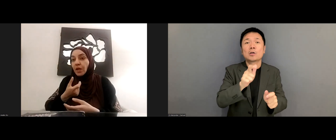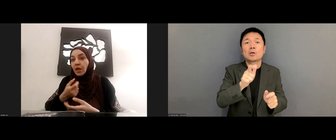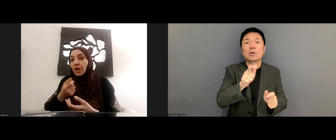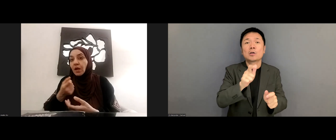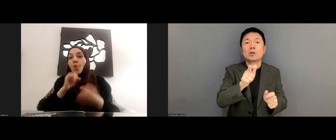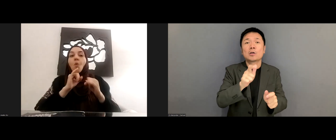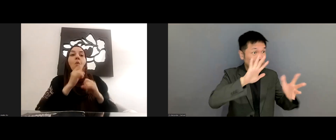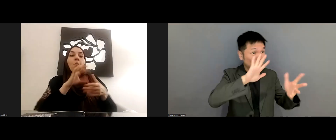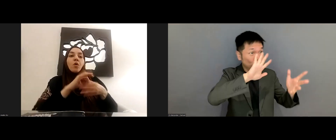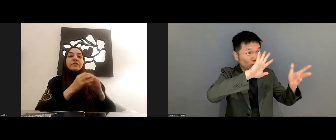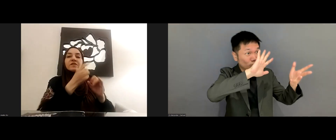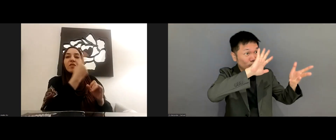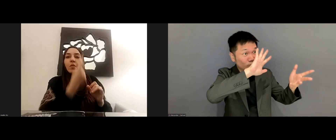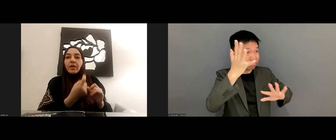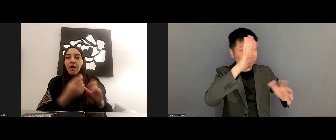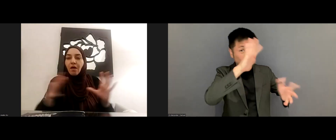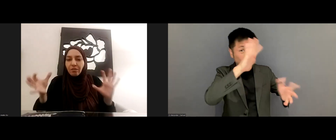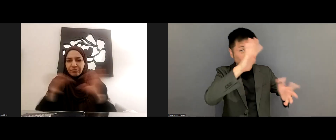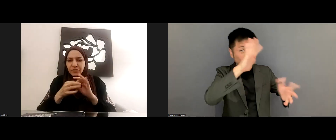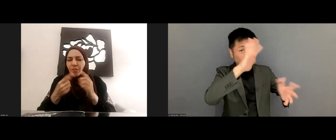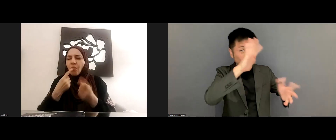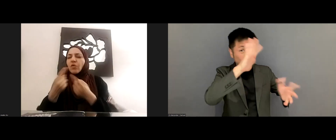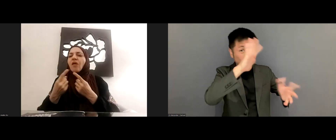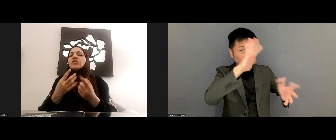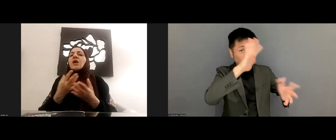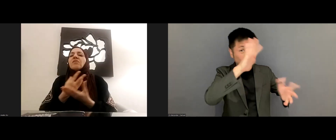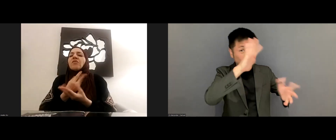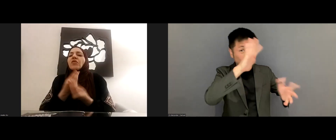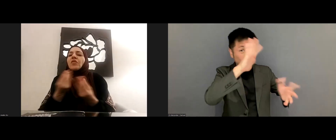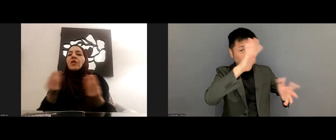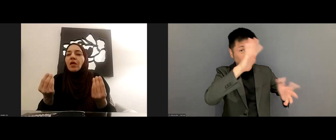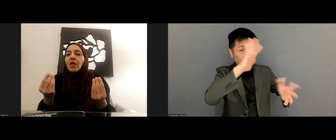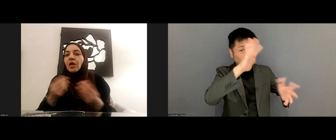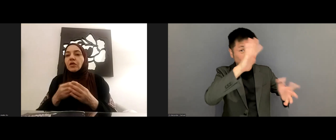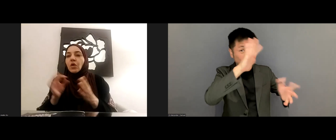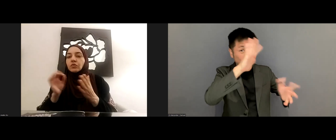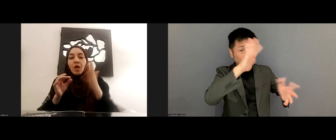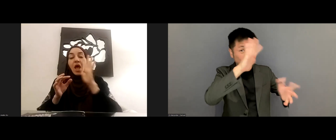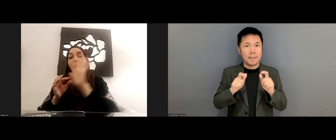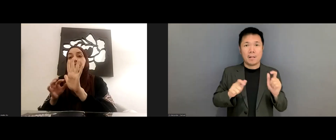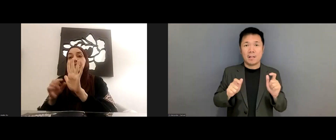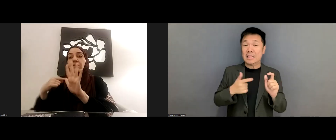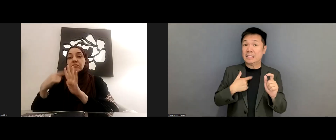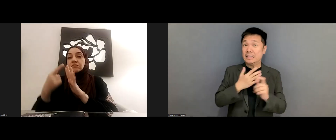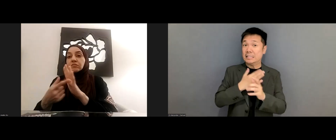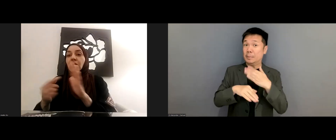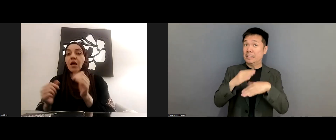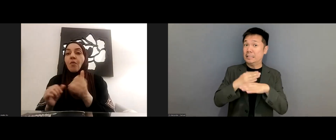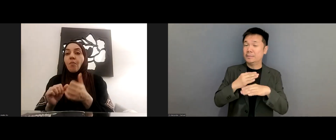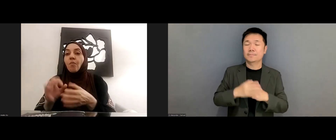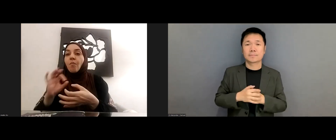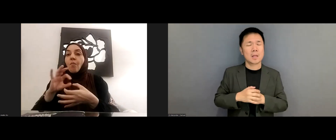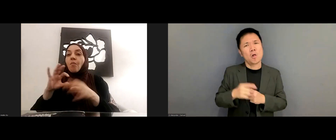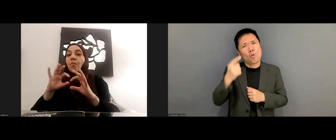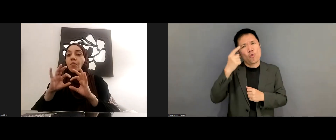مؤسسات the الأشخاص ذوي topics الإعاقة. of interest النقاش كان of طويل. people with توصلنا إلى persons 5 with نقاط رئيسية disabilities, مع منظمات and we المجتمع came up المدني، with وتحتها